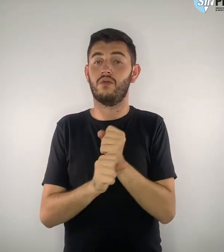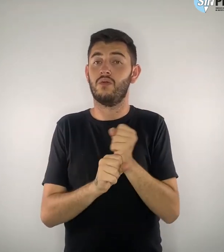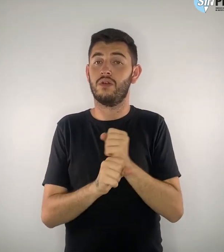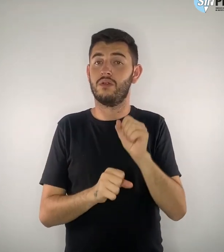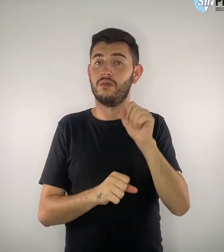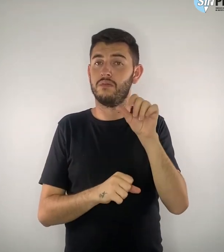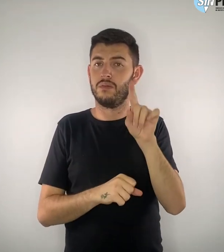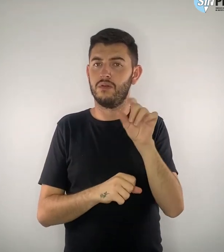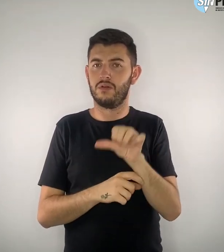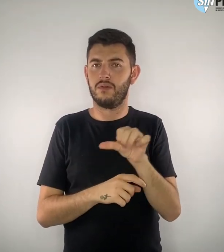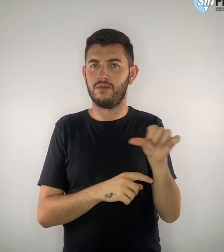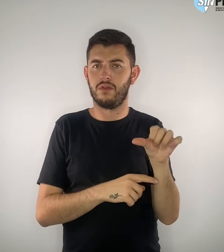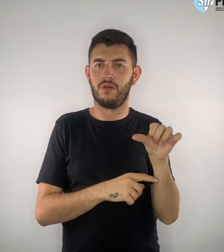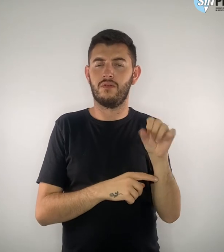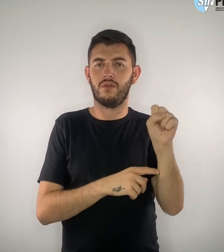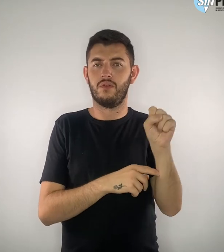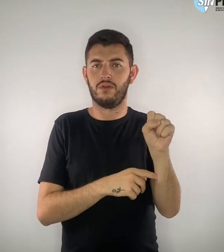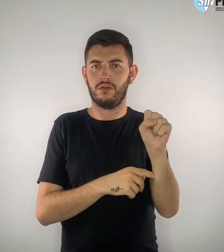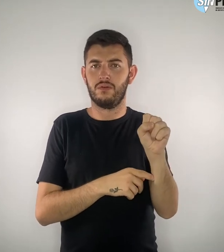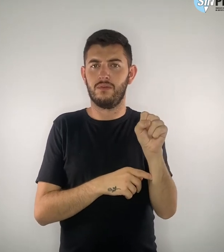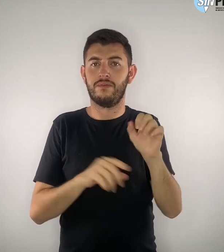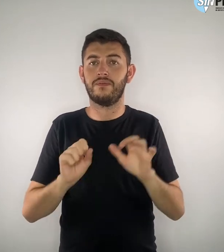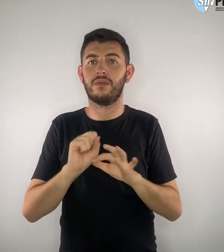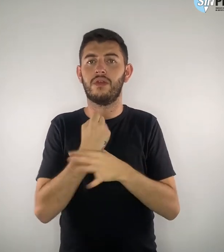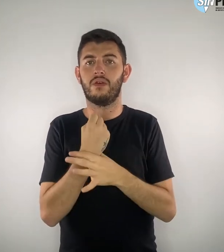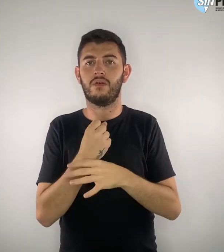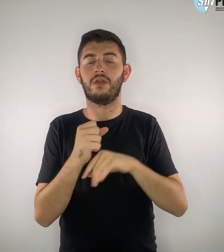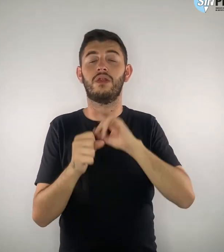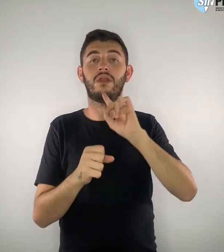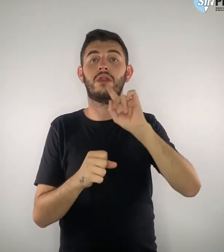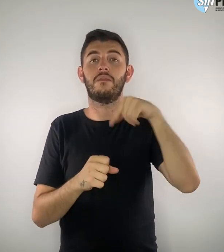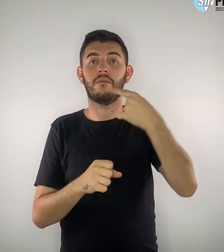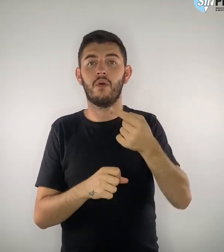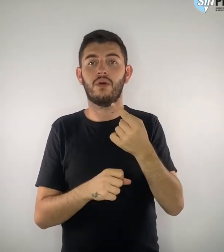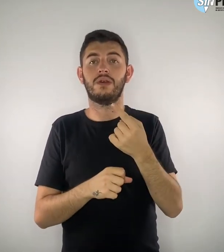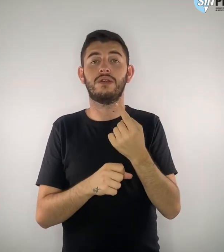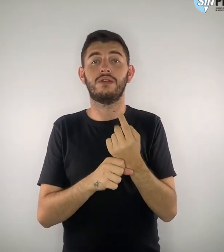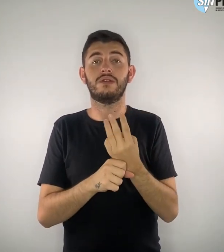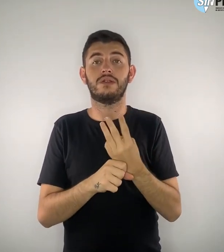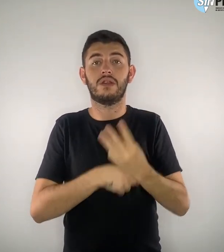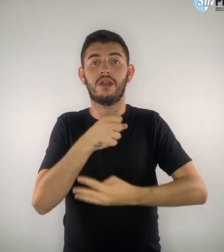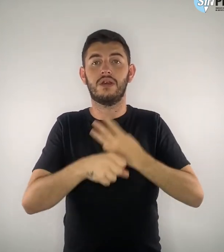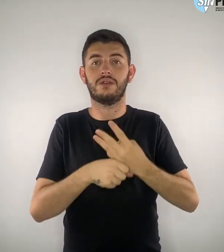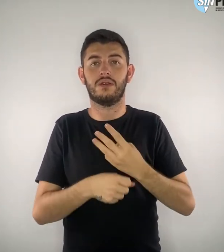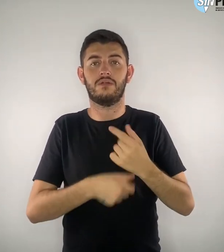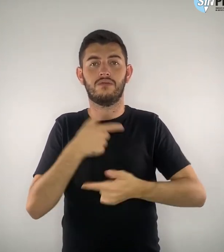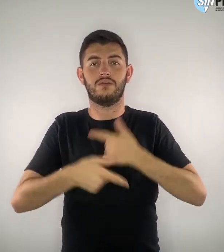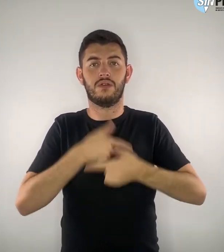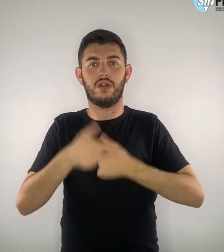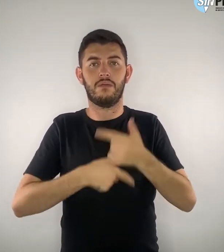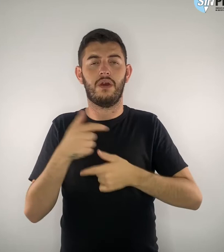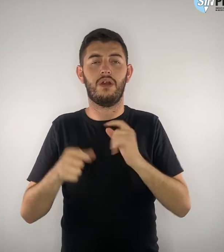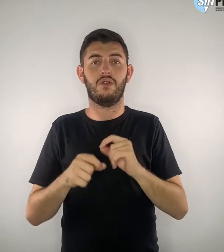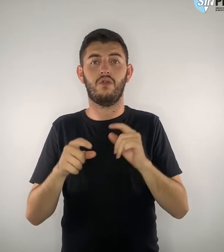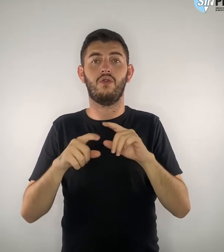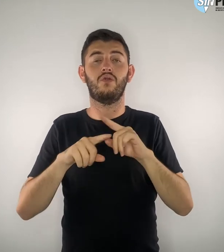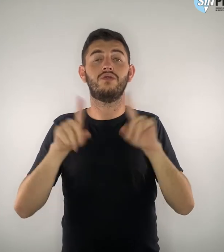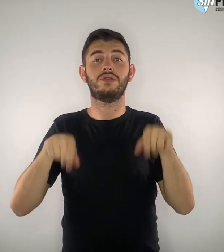19.1998, são estáveis após 3 anos de efetivo exercício os servidores nomeados para cargo de